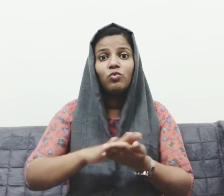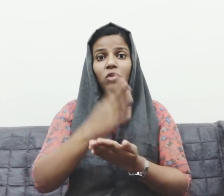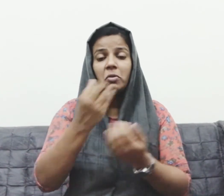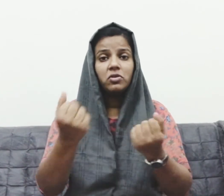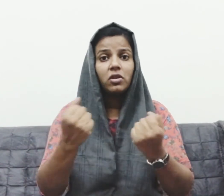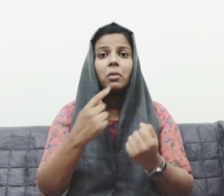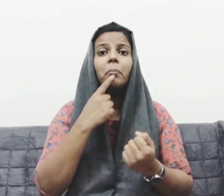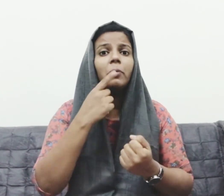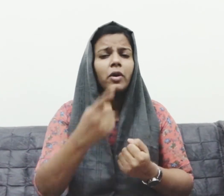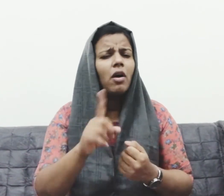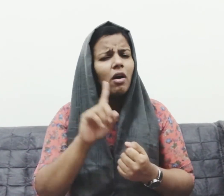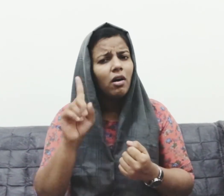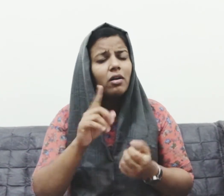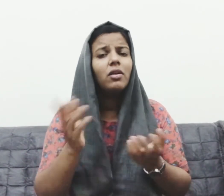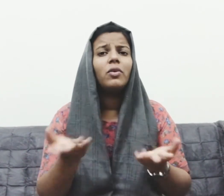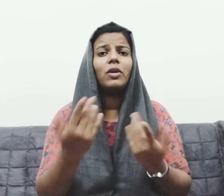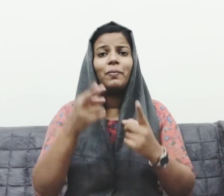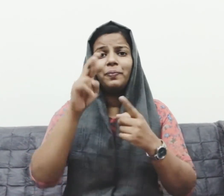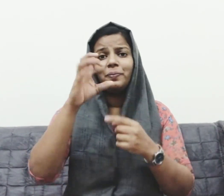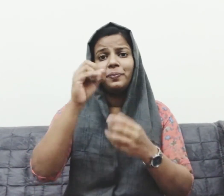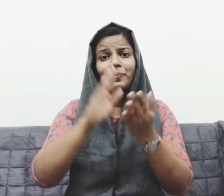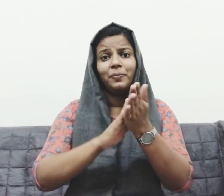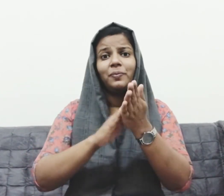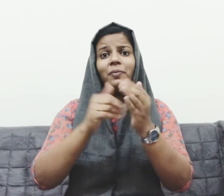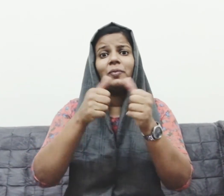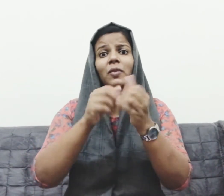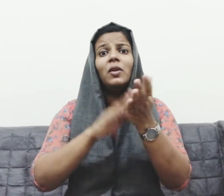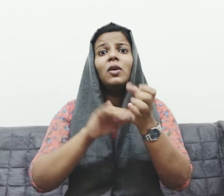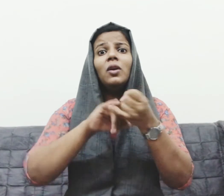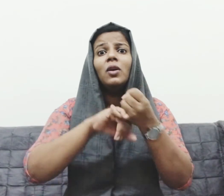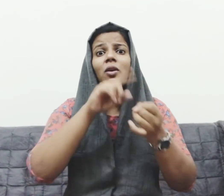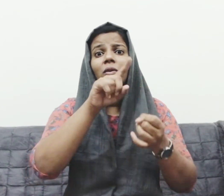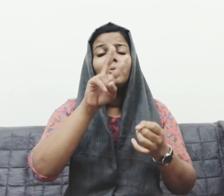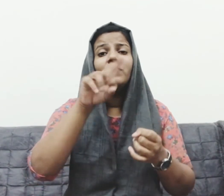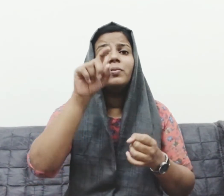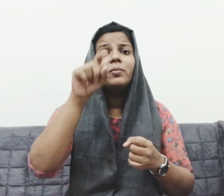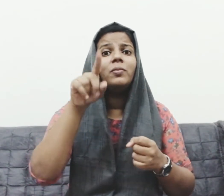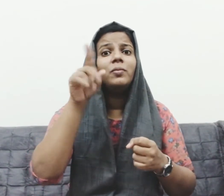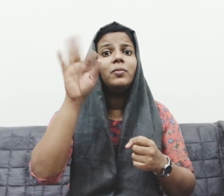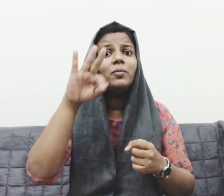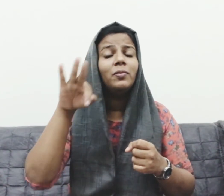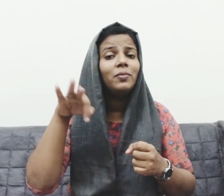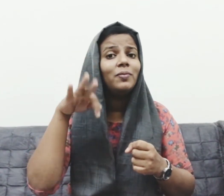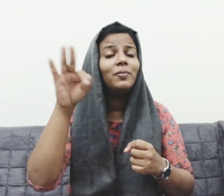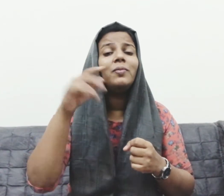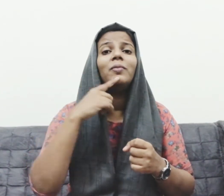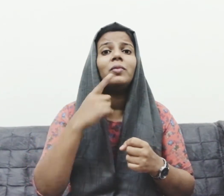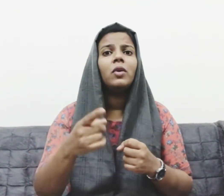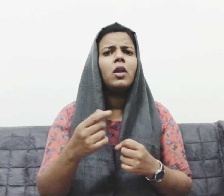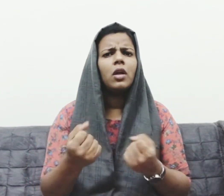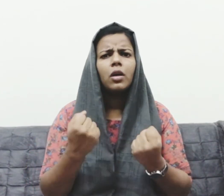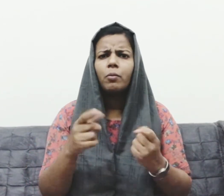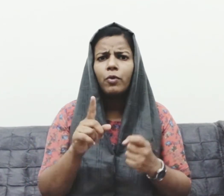ഓർപ്പിക്കുക, അതാരുമായിക്കോട്ടെ. അതാണ് റോമാലേഖനം 12:18 റോമൻസ് 12:18 പറഞ്ഞത്, കഴിയുമെങ്കിൽ